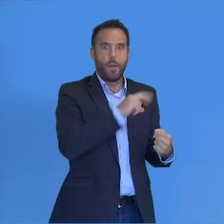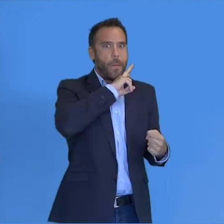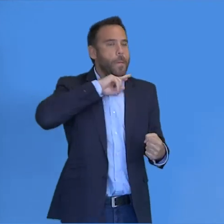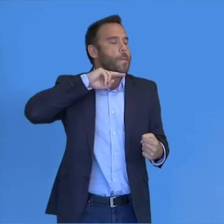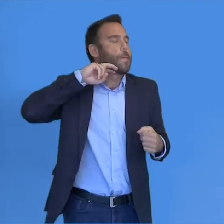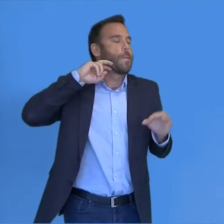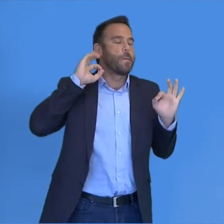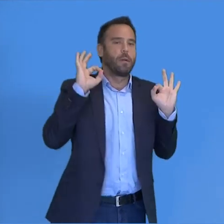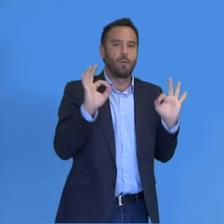como regalo